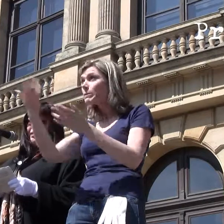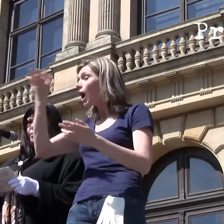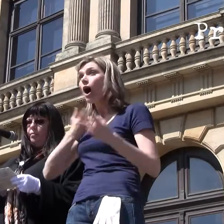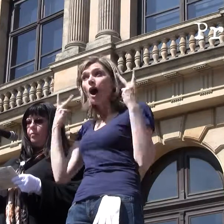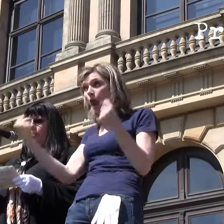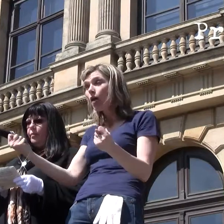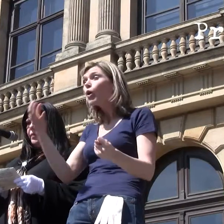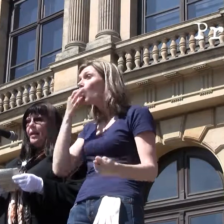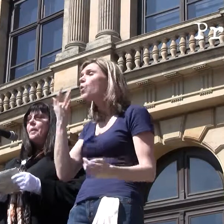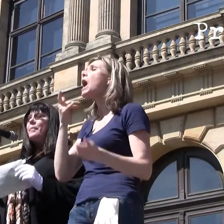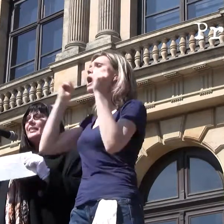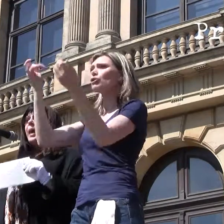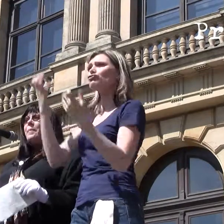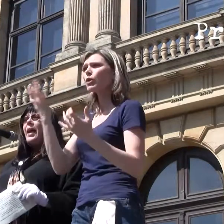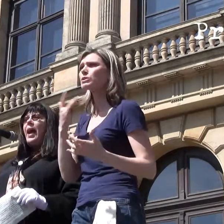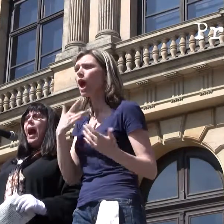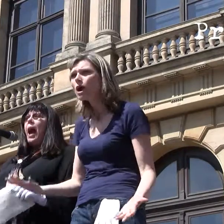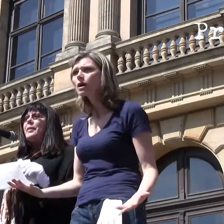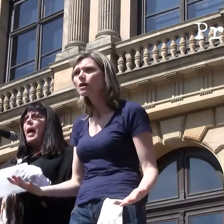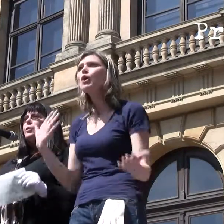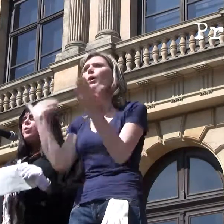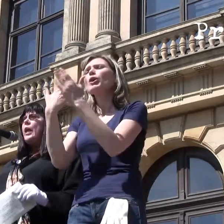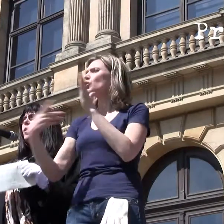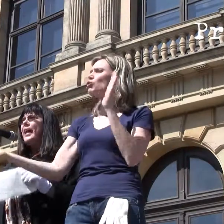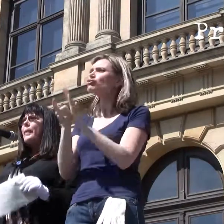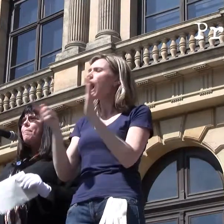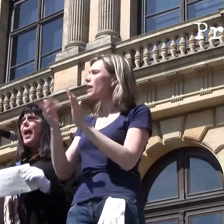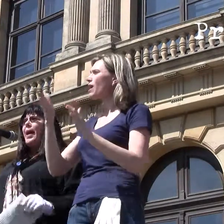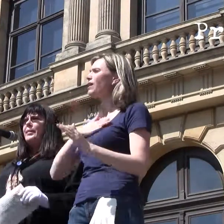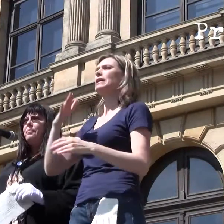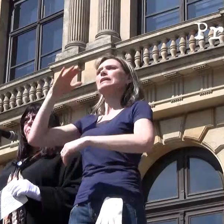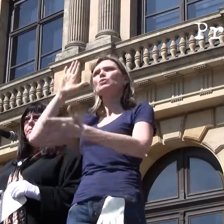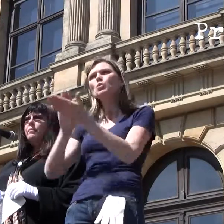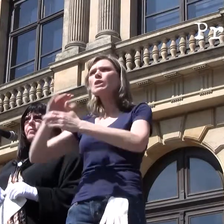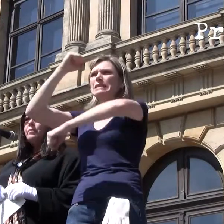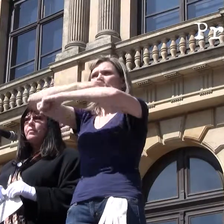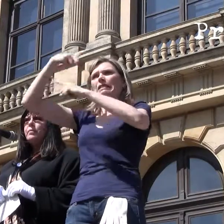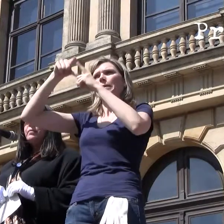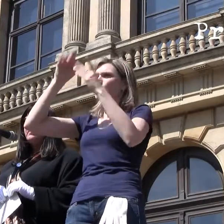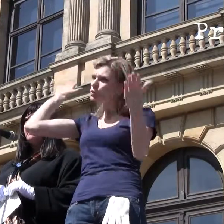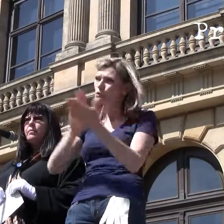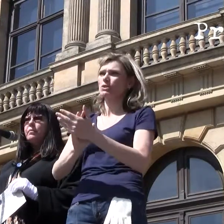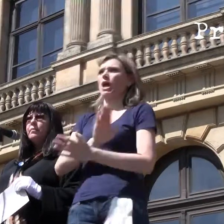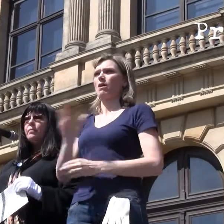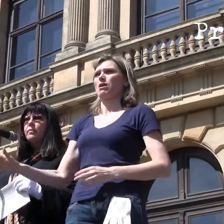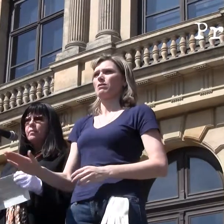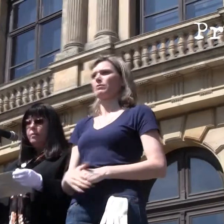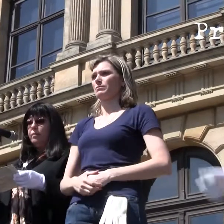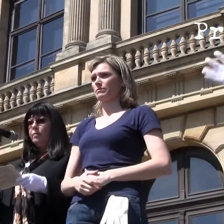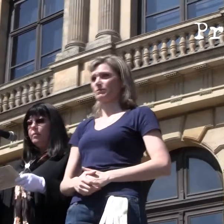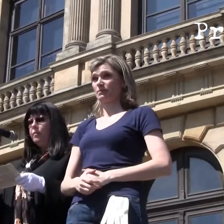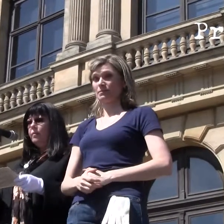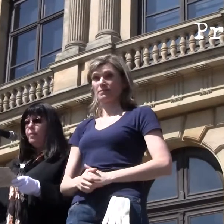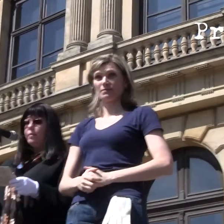nedostali. My chceme, aby nám zůstalo za to pár. Ano!